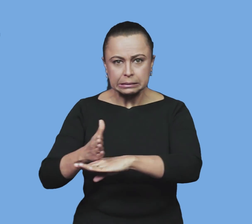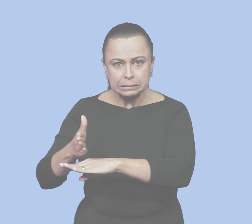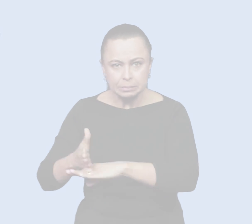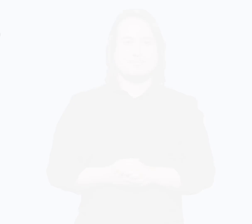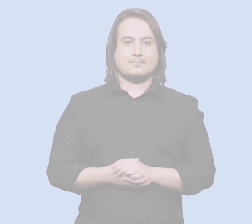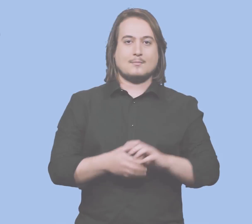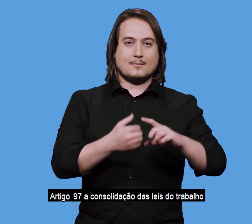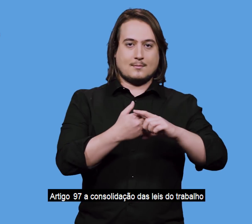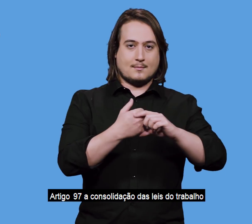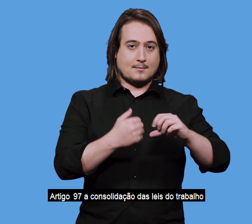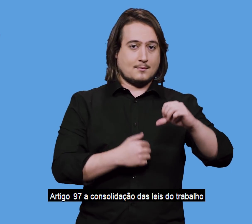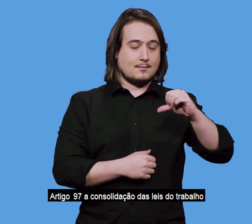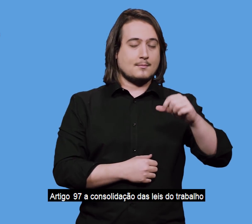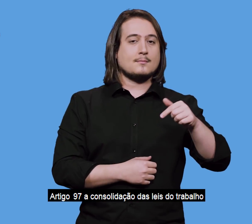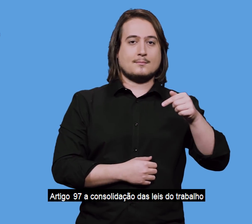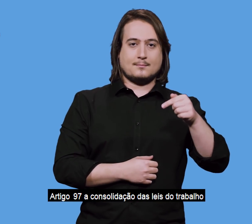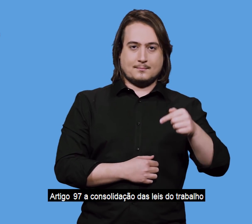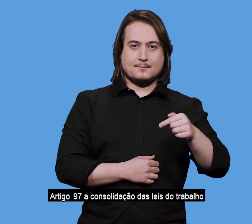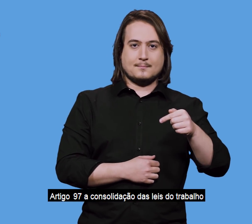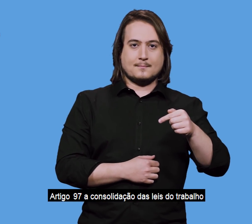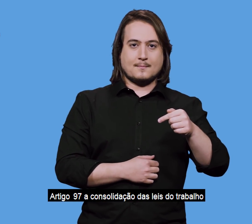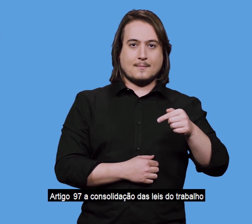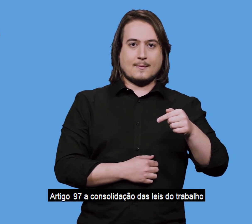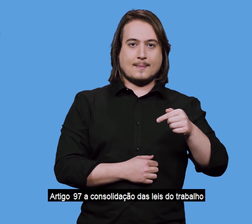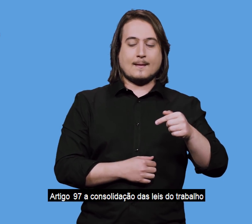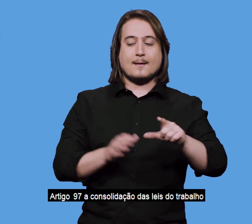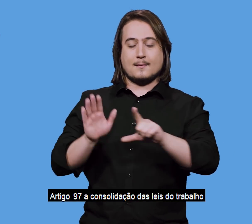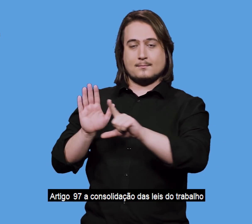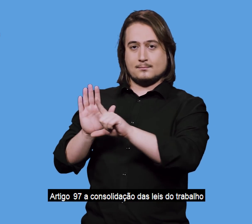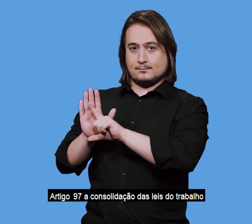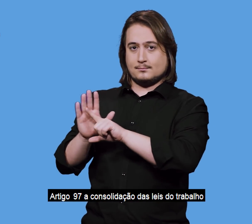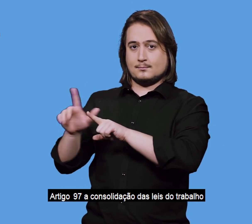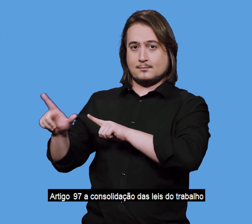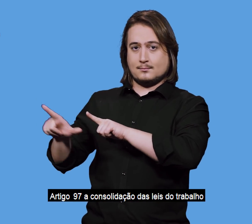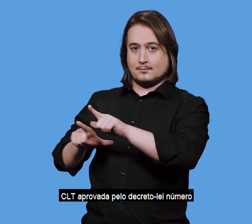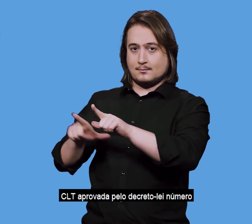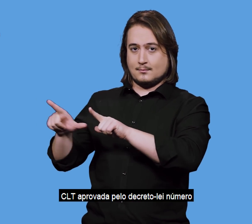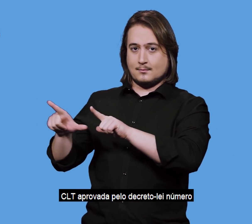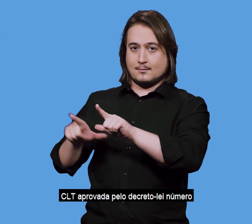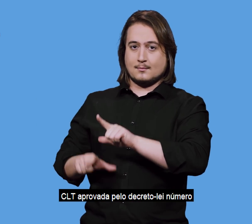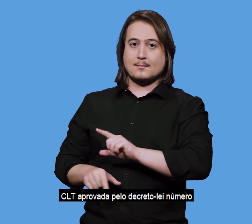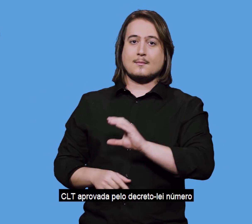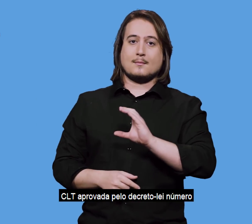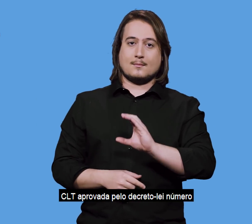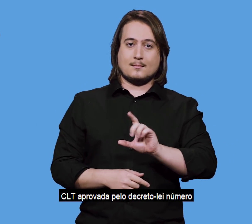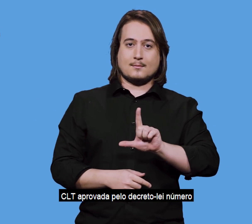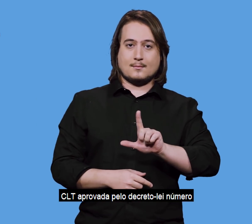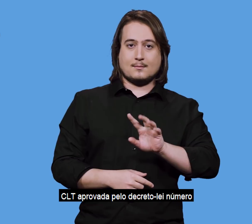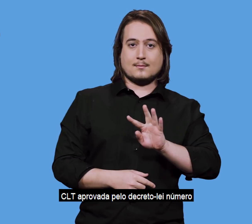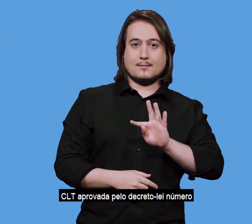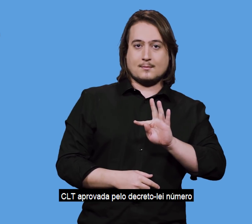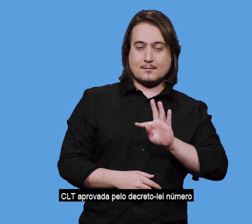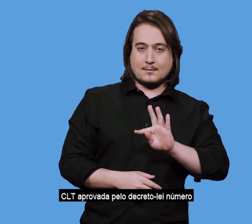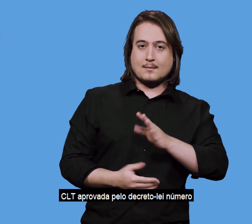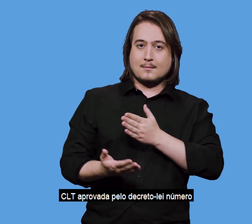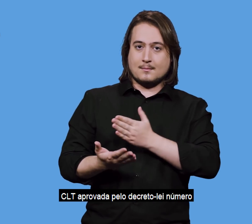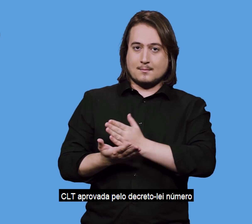o artigo 97 a consolidação das leis do trabalho clt aprovada pelo decreto-lei